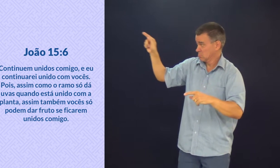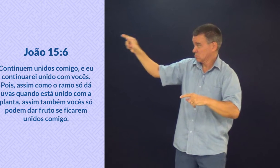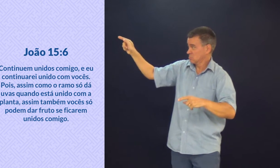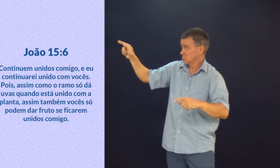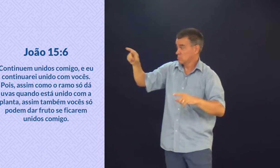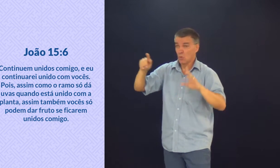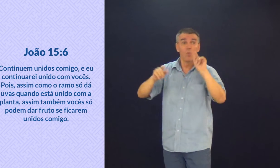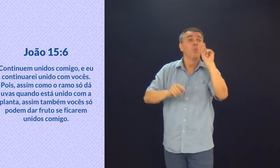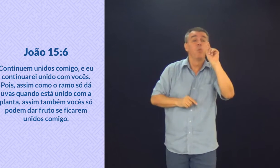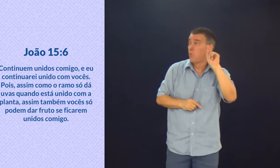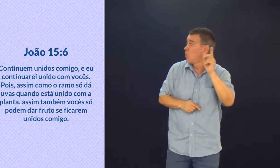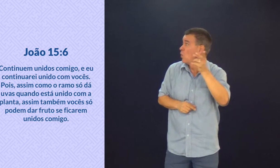presta muita atenção